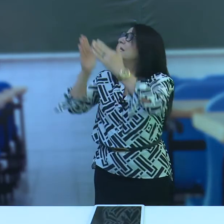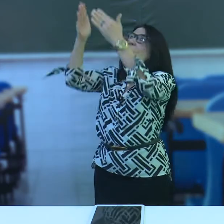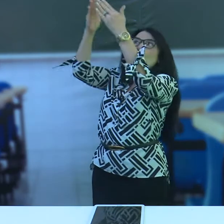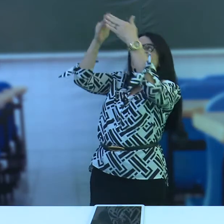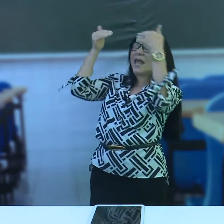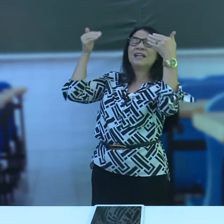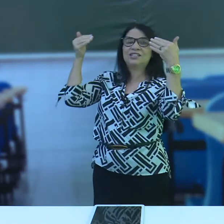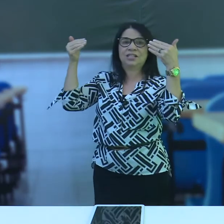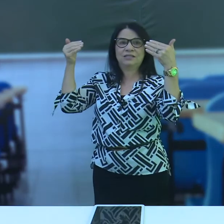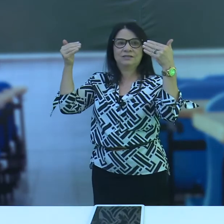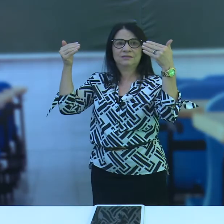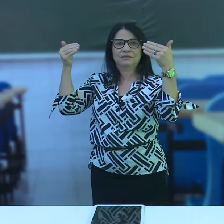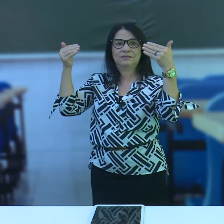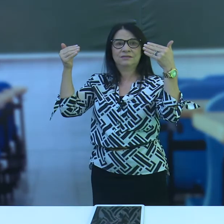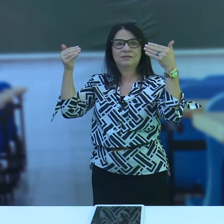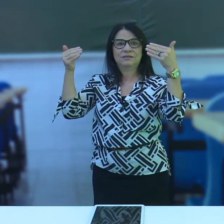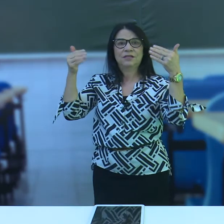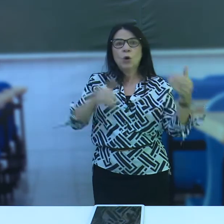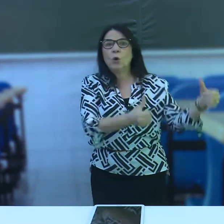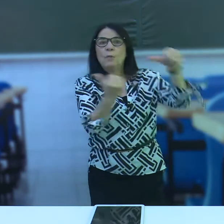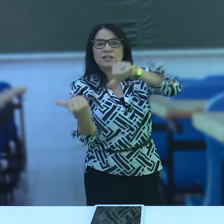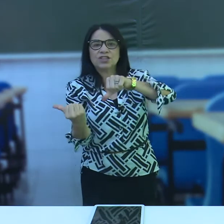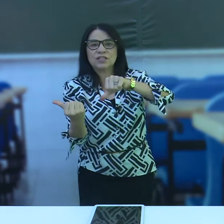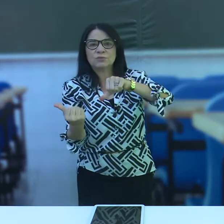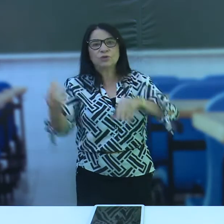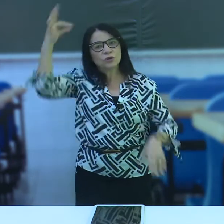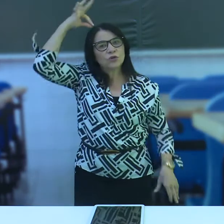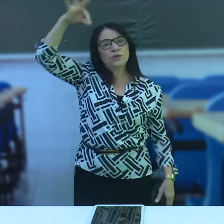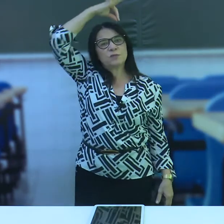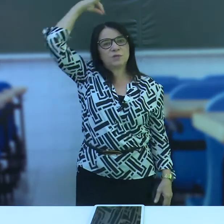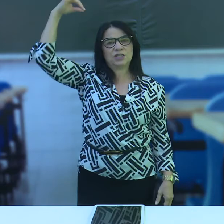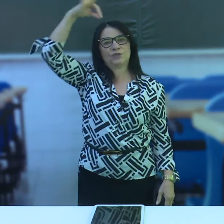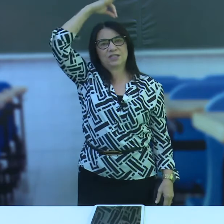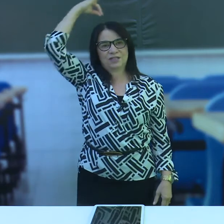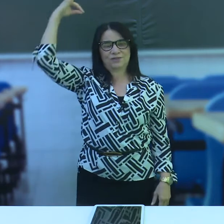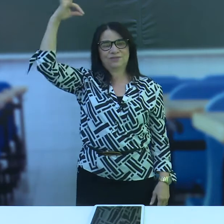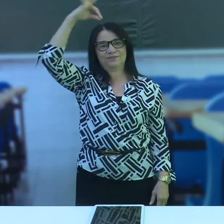não pedem o batismo com o Espírito Santo.